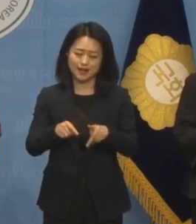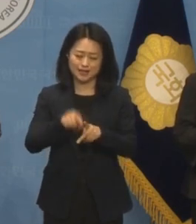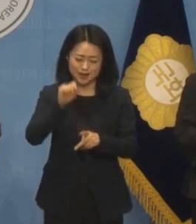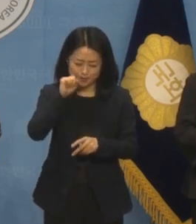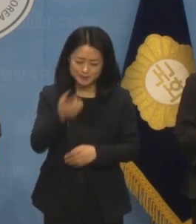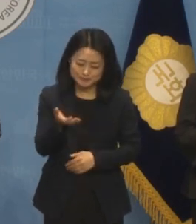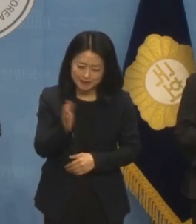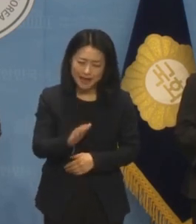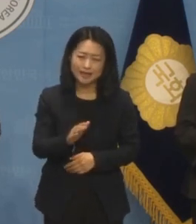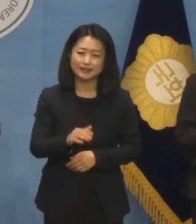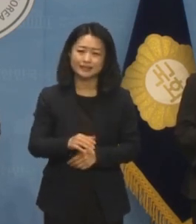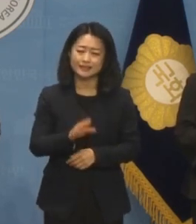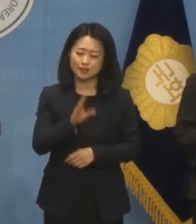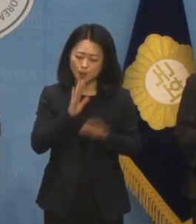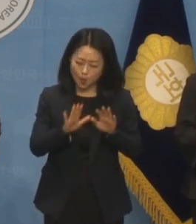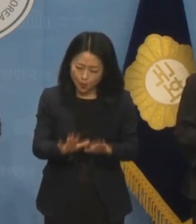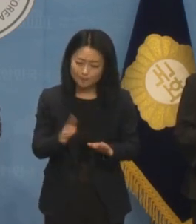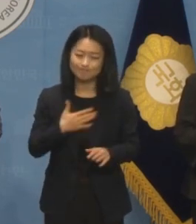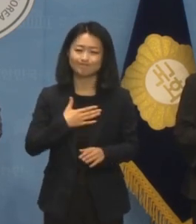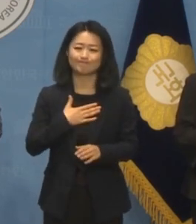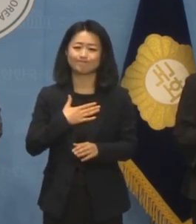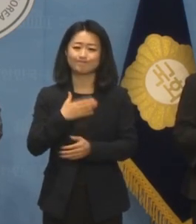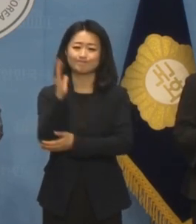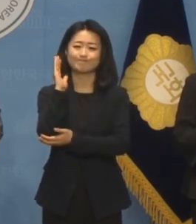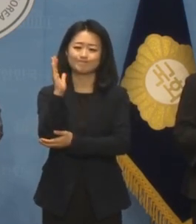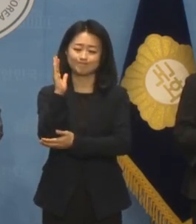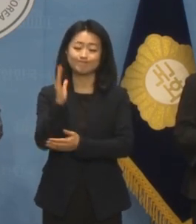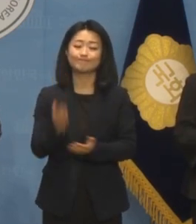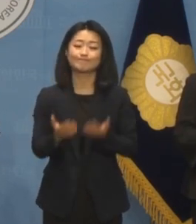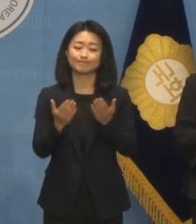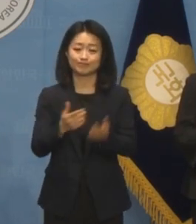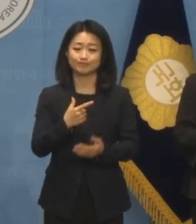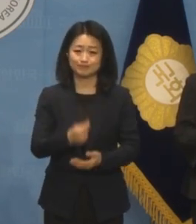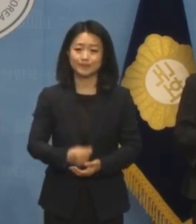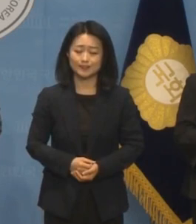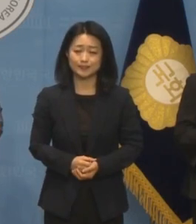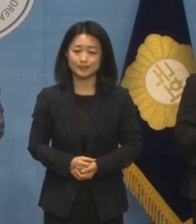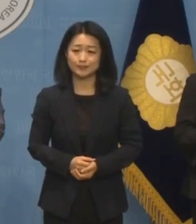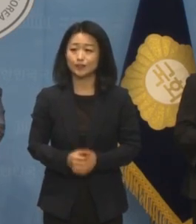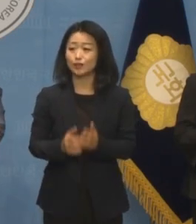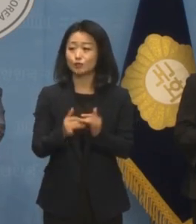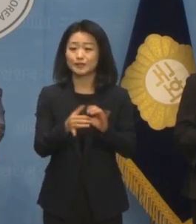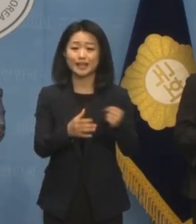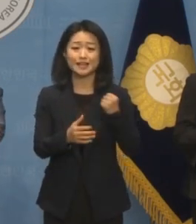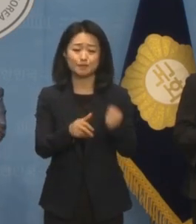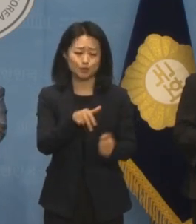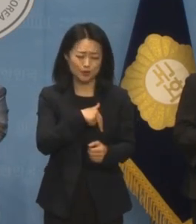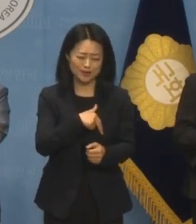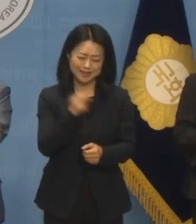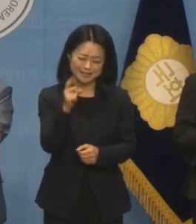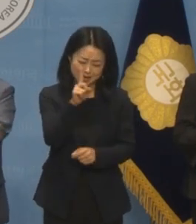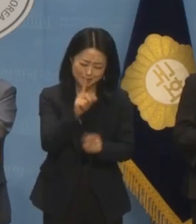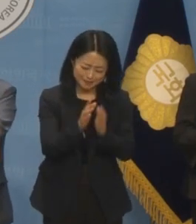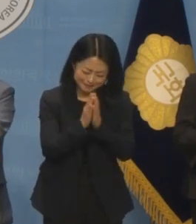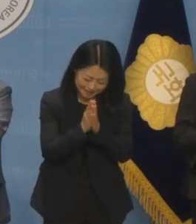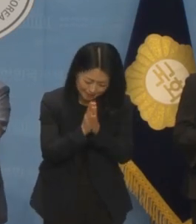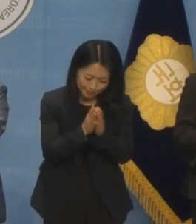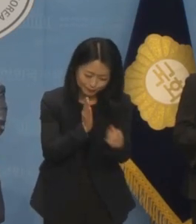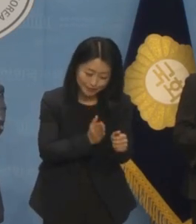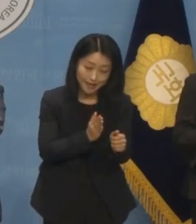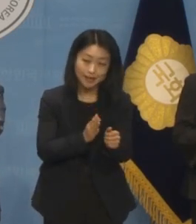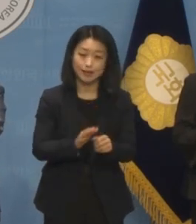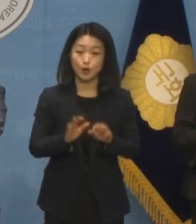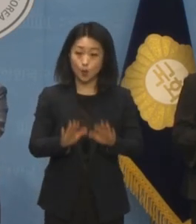1의 마음이라도 제가 오늘 생각해서 이 자리에 왔습니다. 의원님, 국민의 의원님 다시 한번 호소드려 왔습니다. 오늘 기자회견